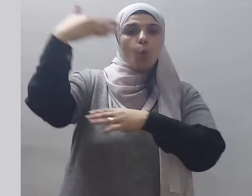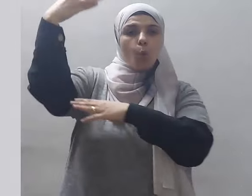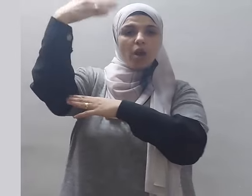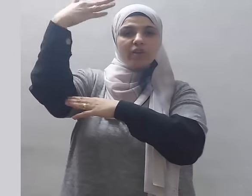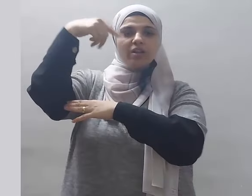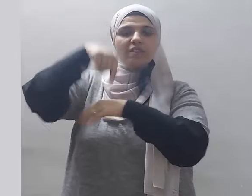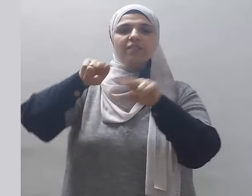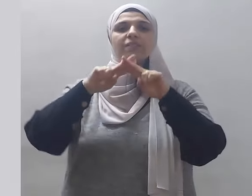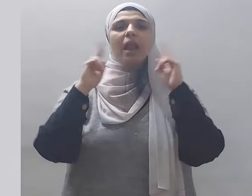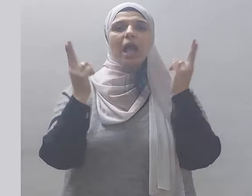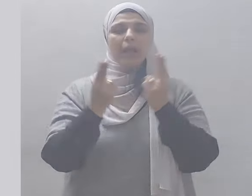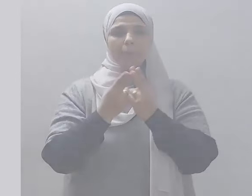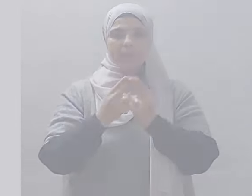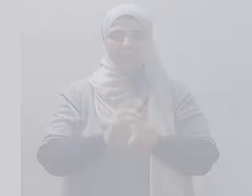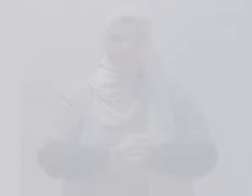في العالمين